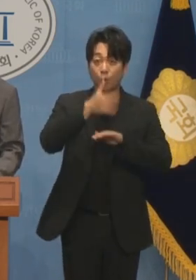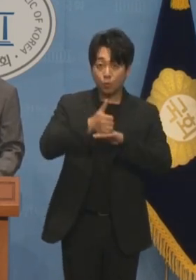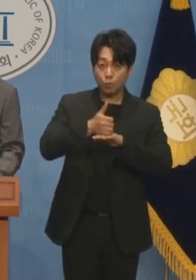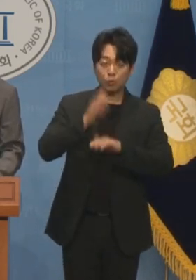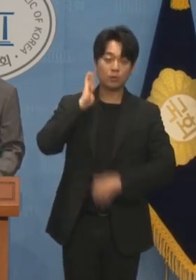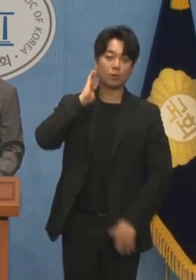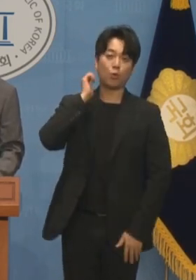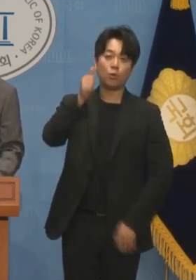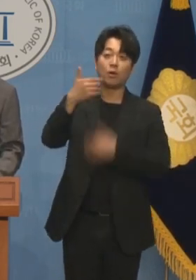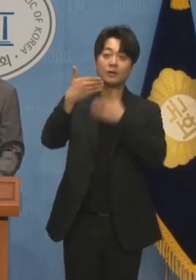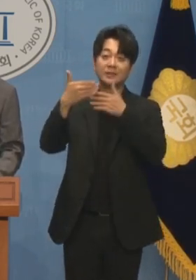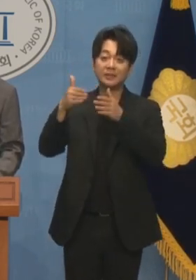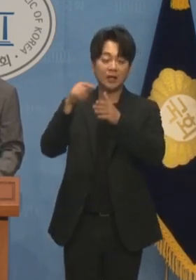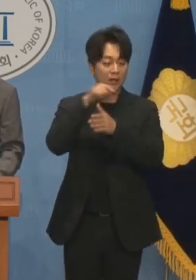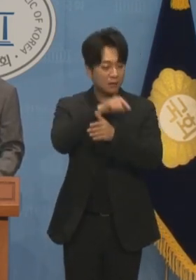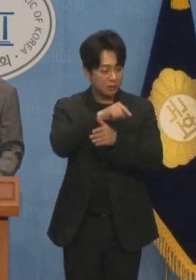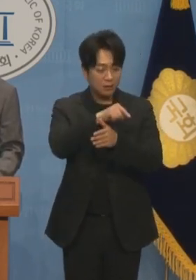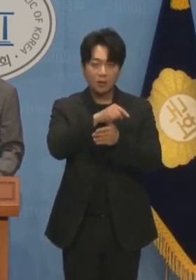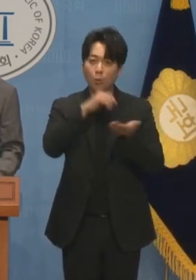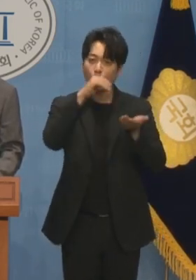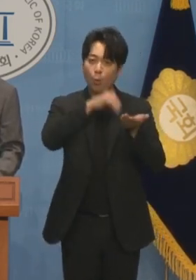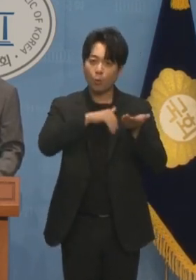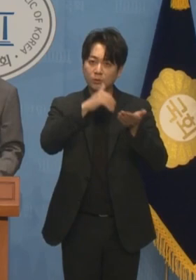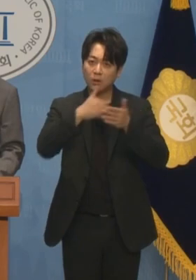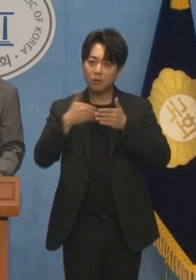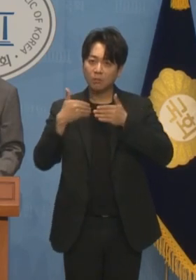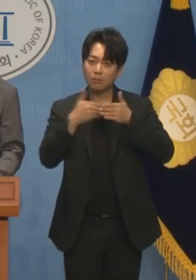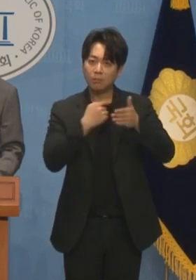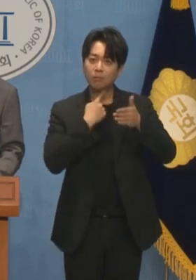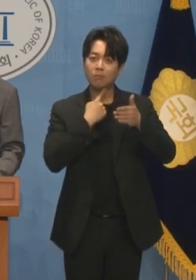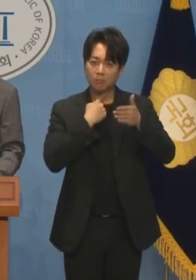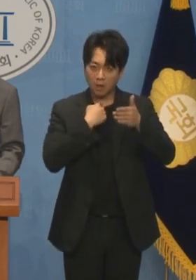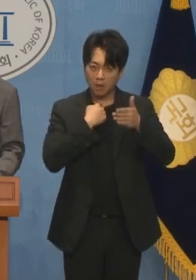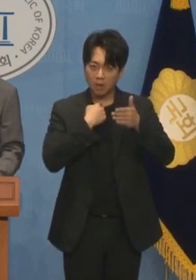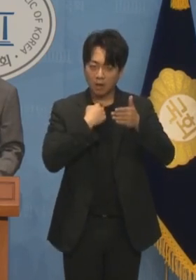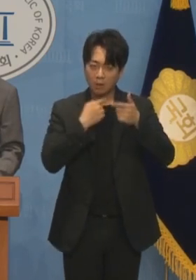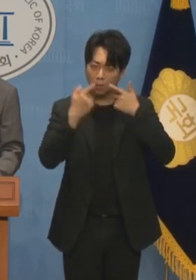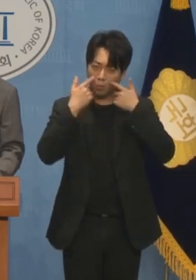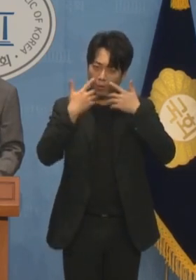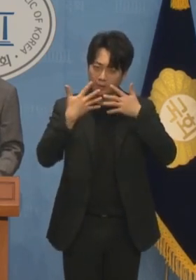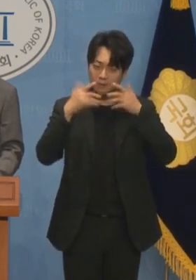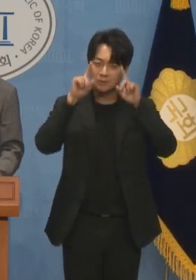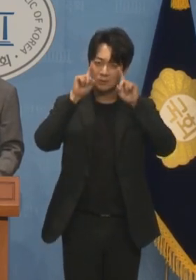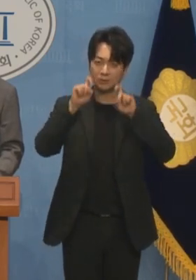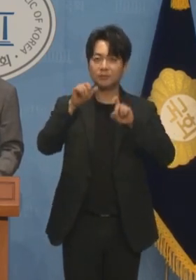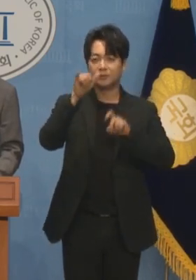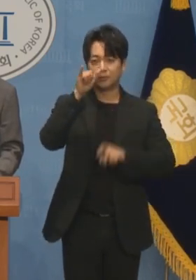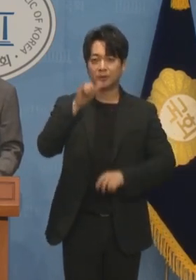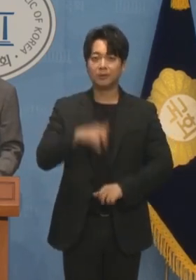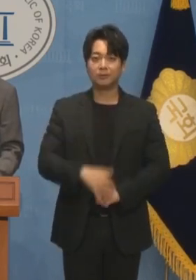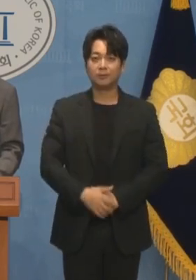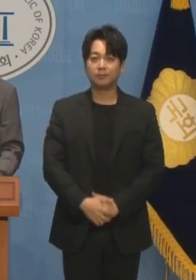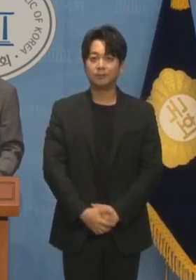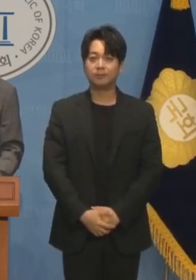해당 공사를 하지 않았나 강력하게 의심하는 바입니다. 오늘 이